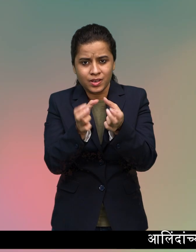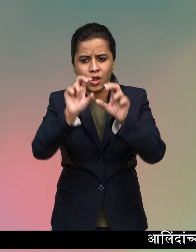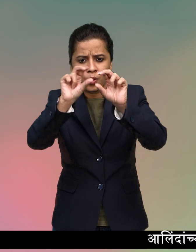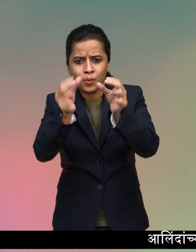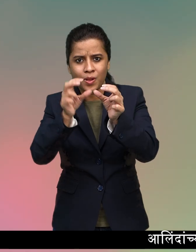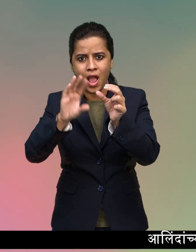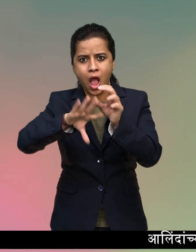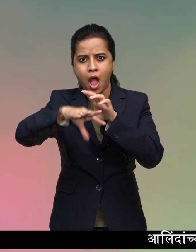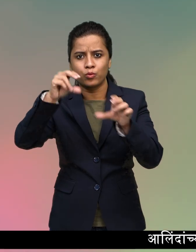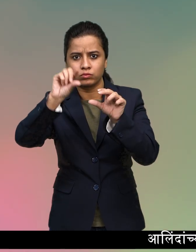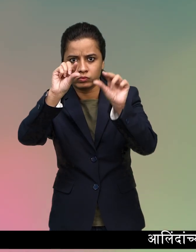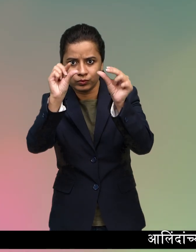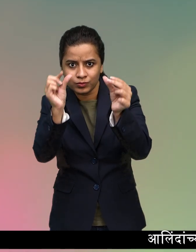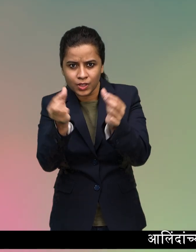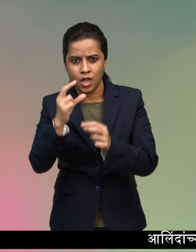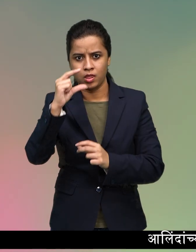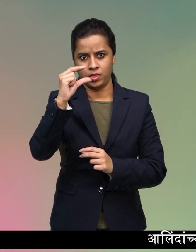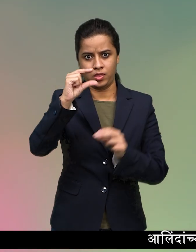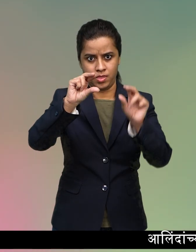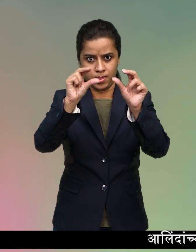अलिंदाच्या भिंतीपेक्षा जाड असतात.